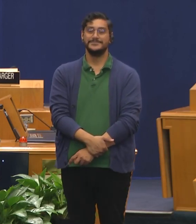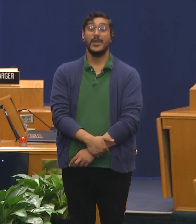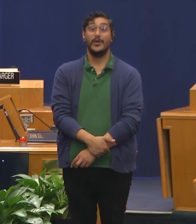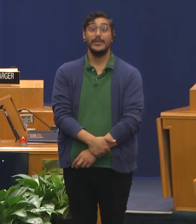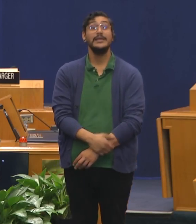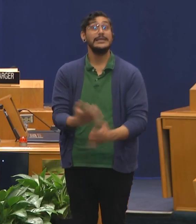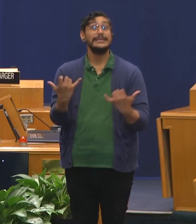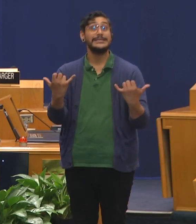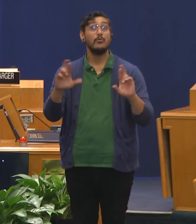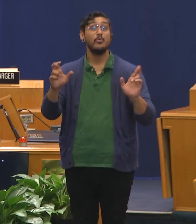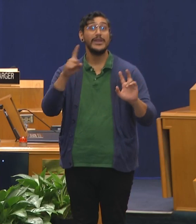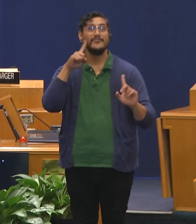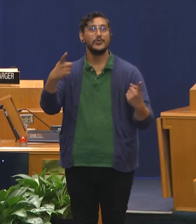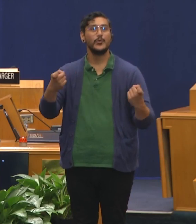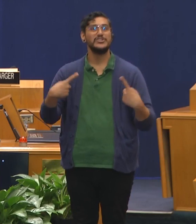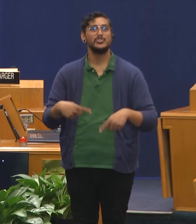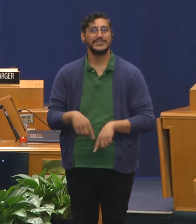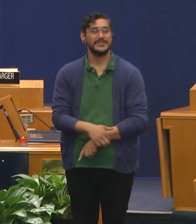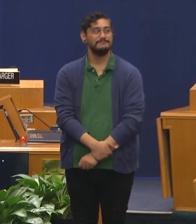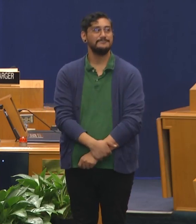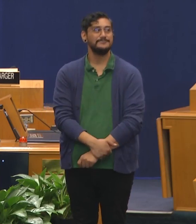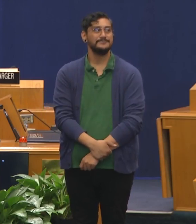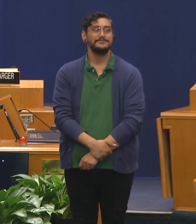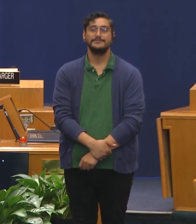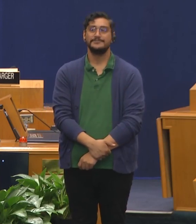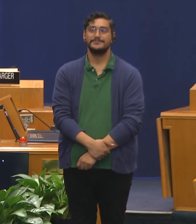Okay, and now we are ready for questions.